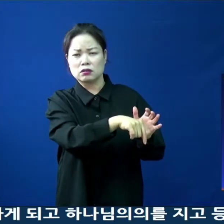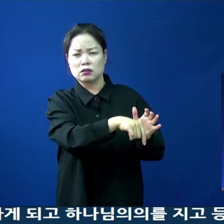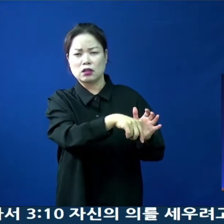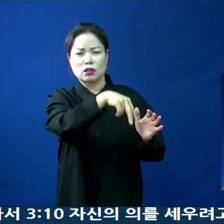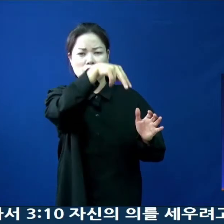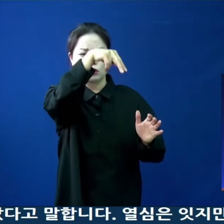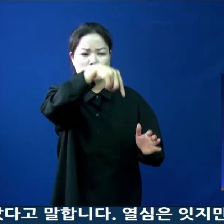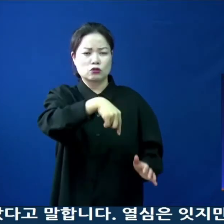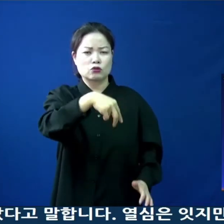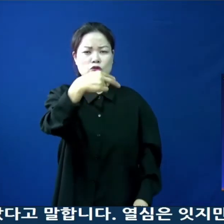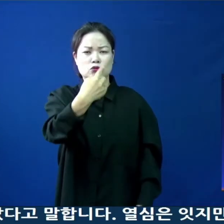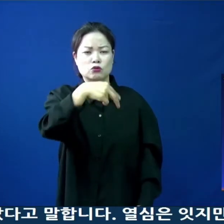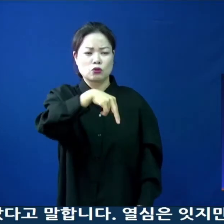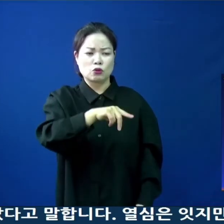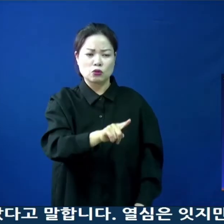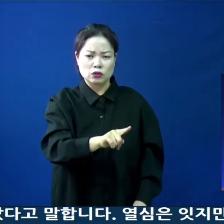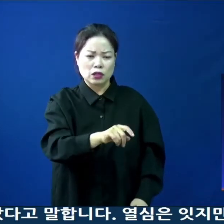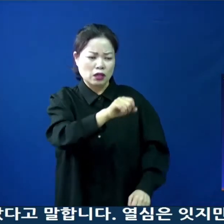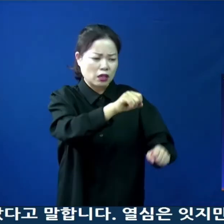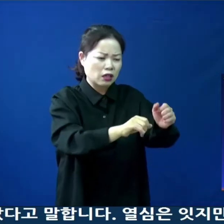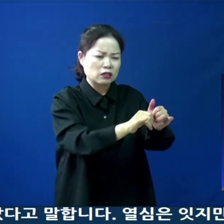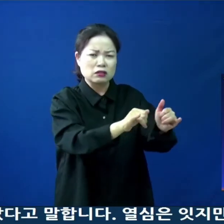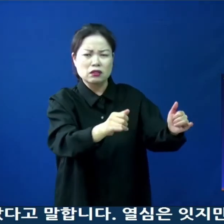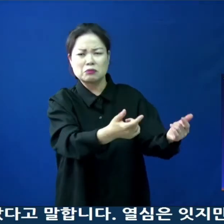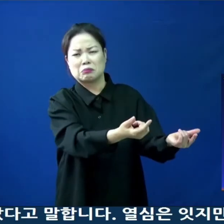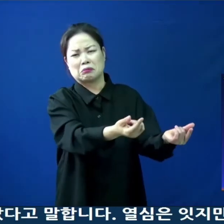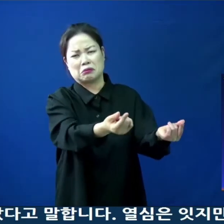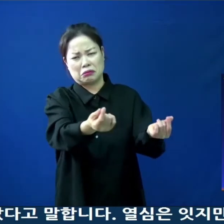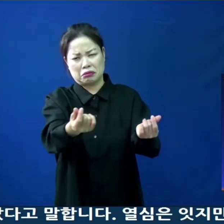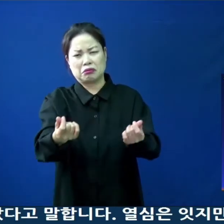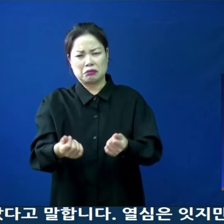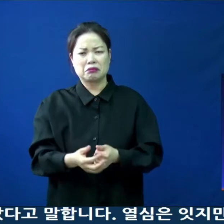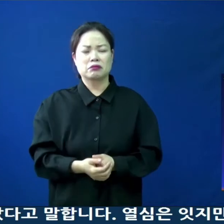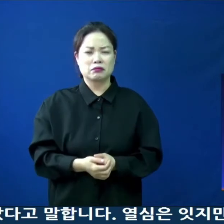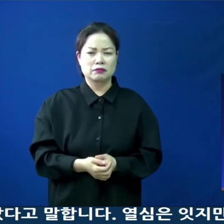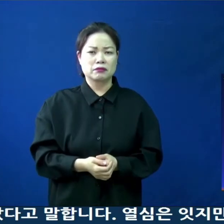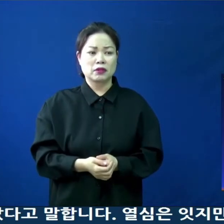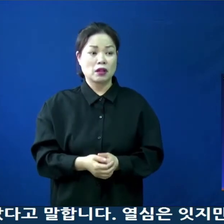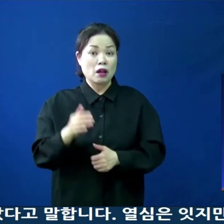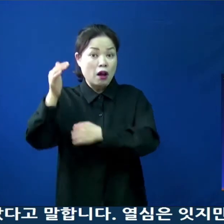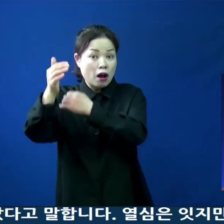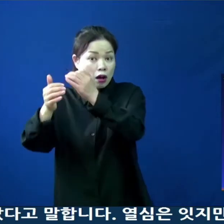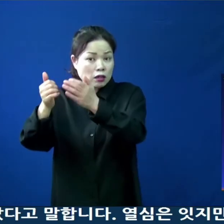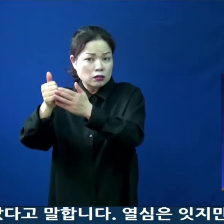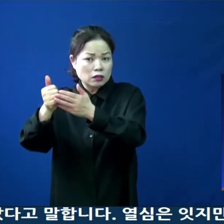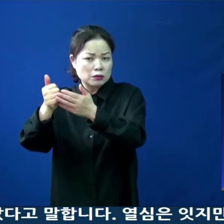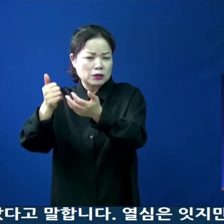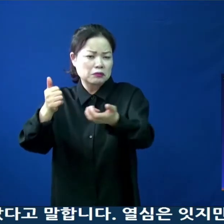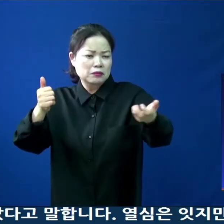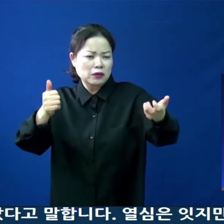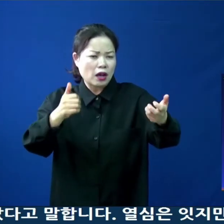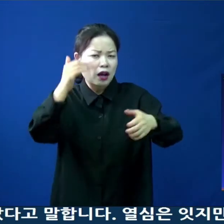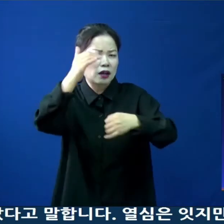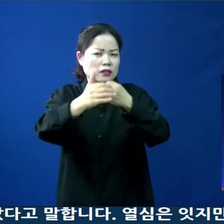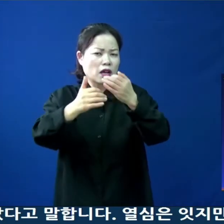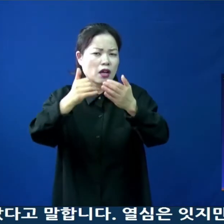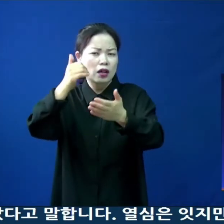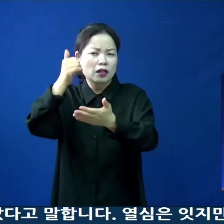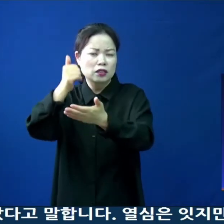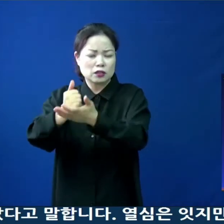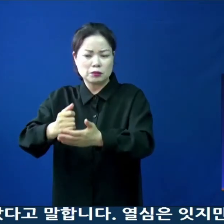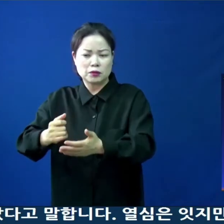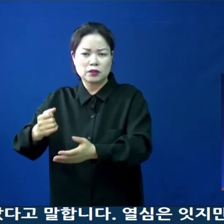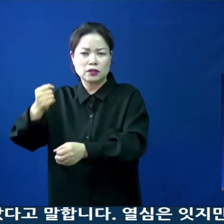수도자들, 세상 종교의 수행자들도 다 이와 같은 거예요. 하나님을 등지고 하나님이 세우신 의를